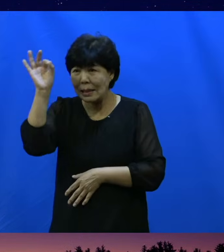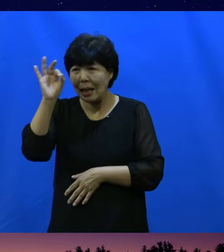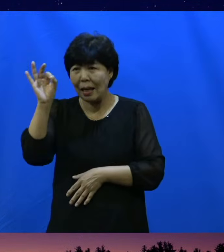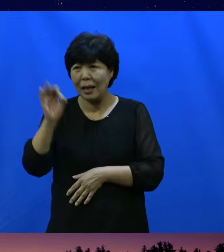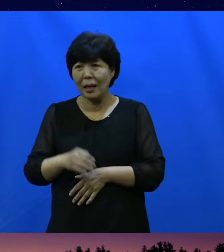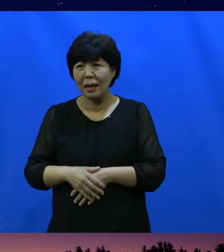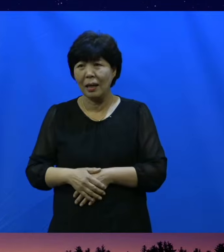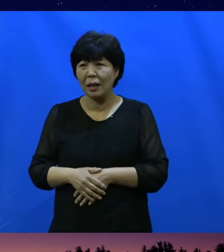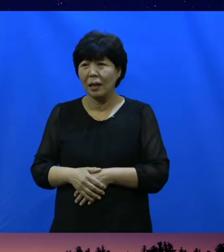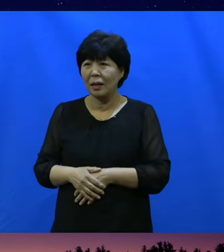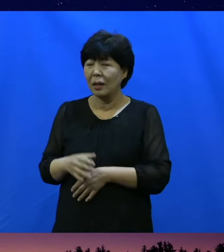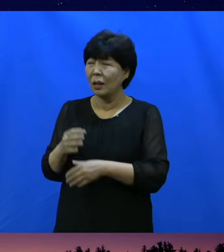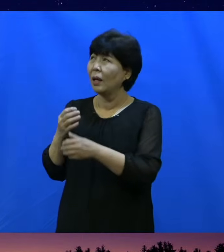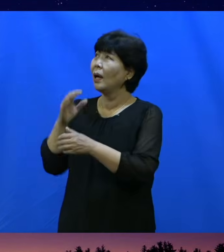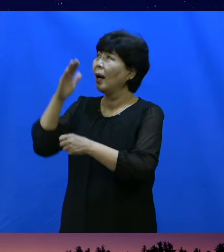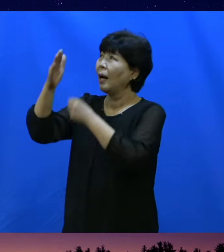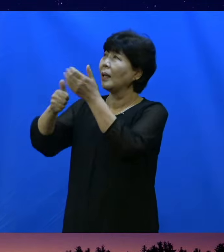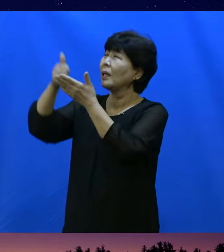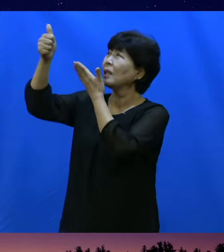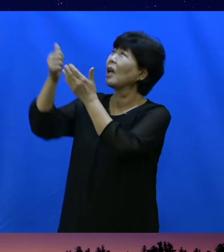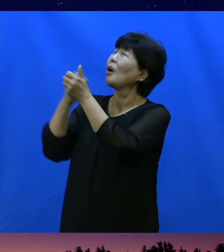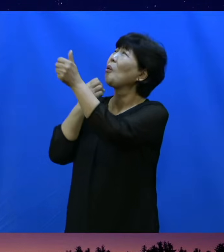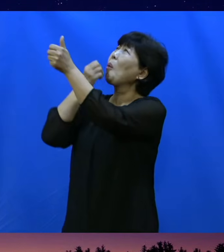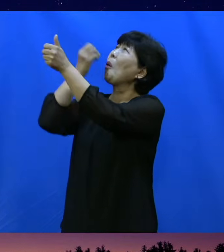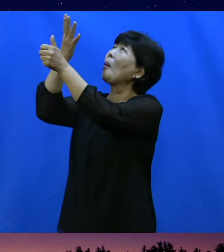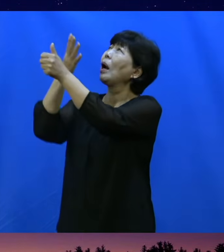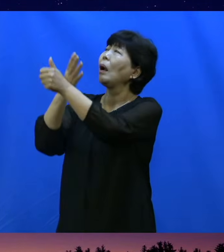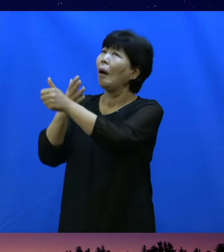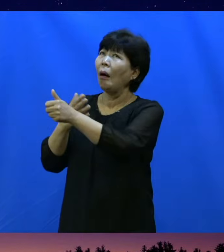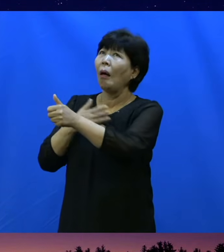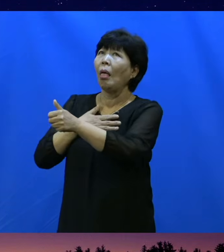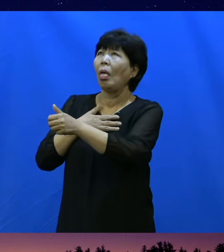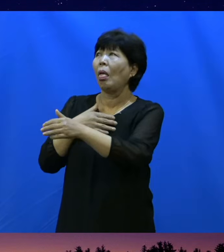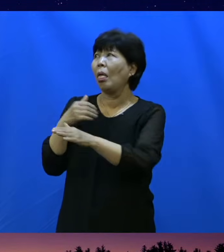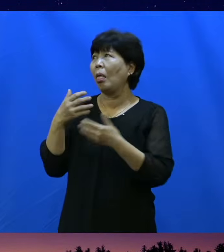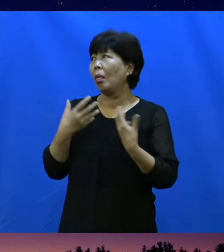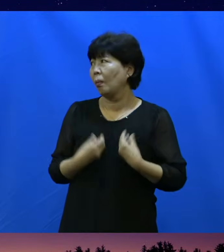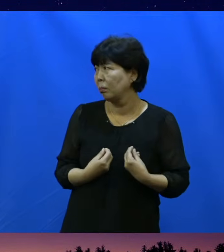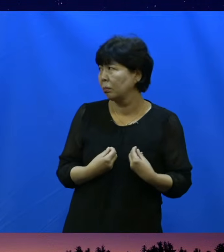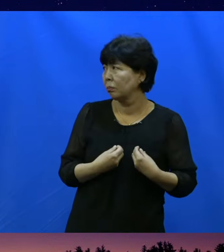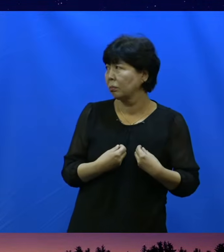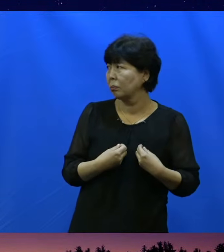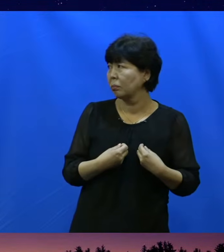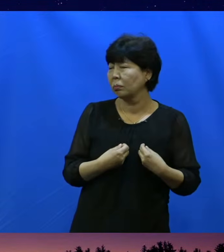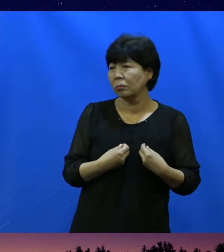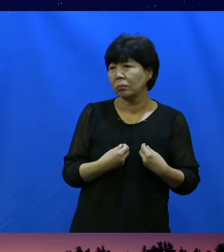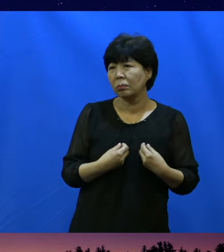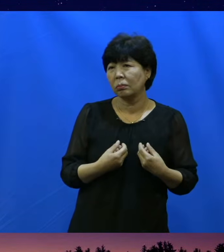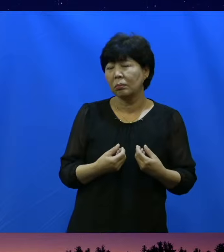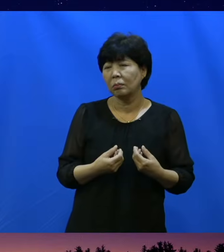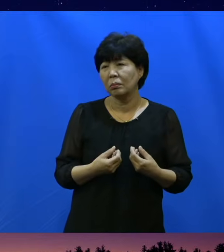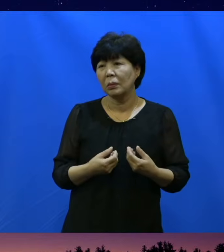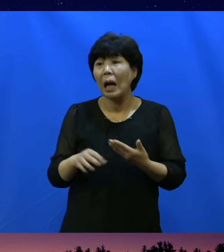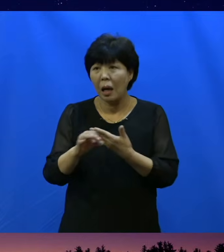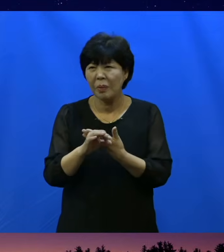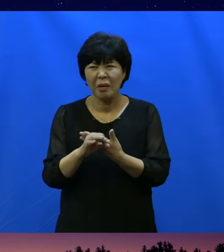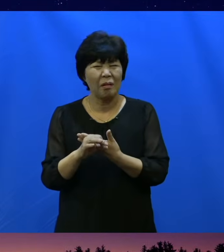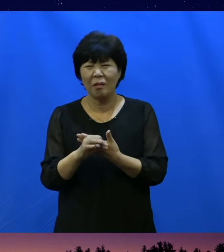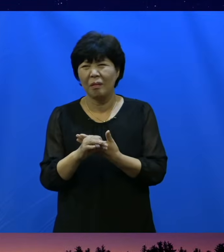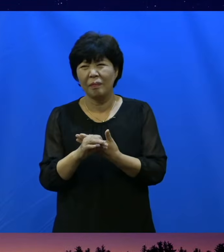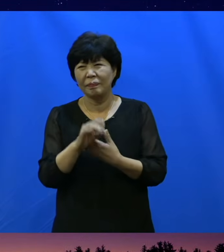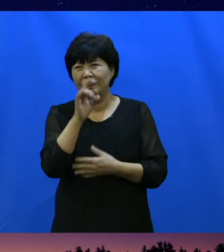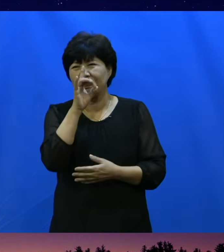그대로 받아들이고요, 그냥 깨지면요, 와, 무서워요, 무서워. 전 목회하면서 많이